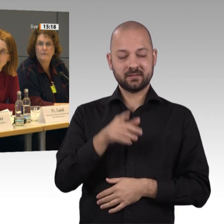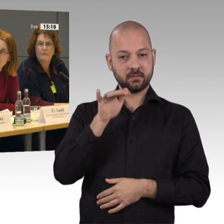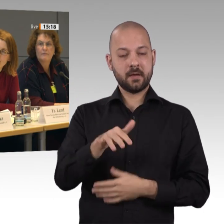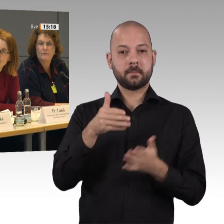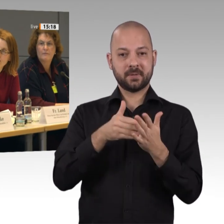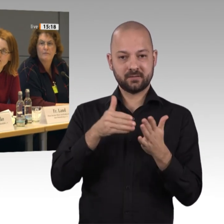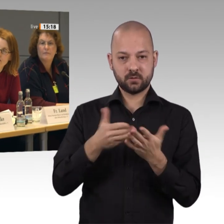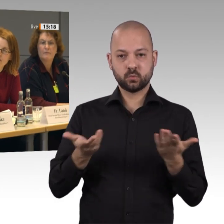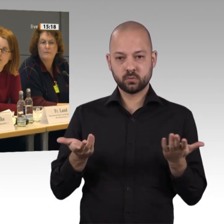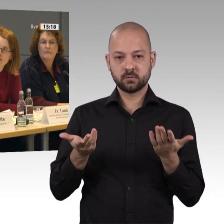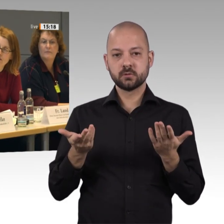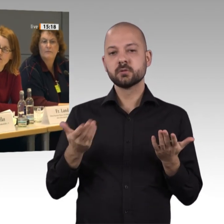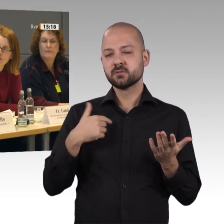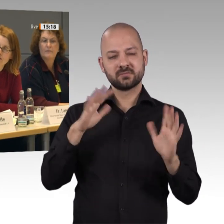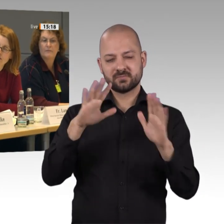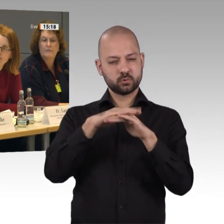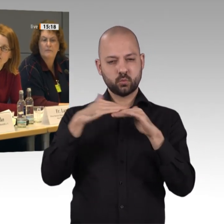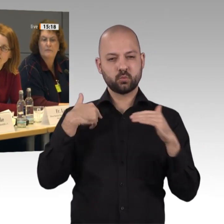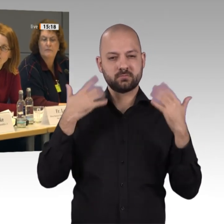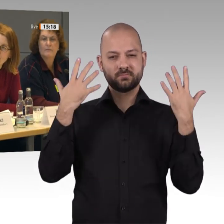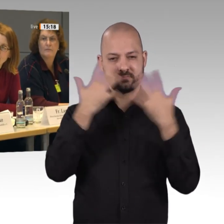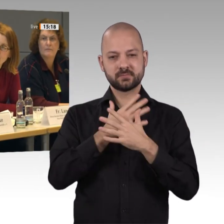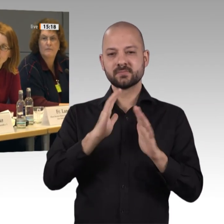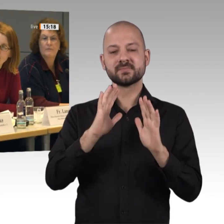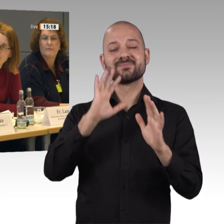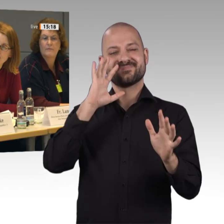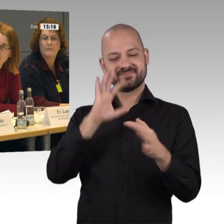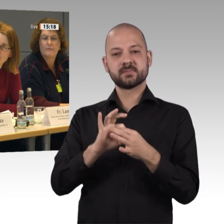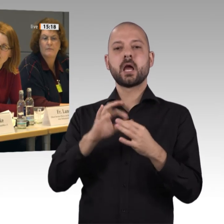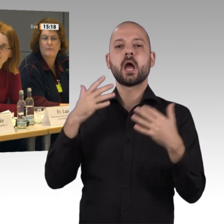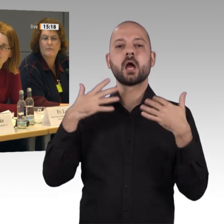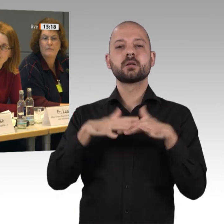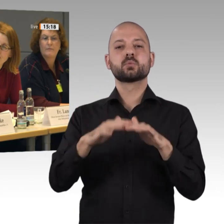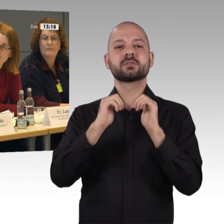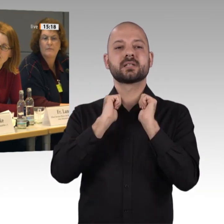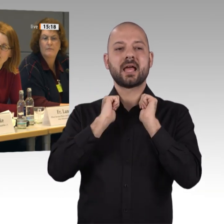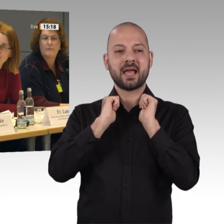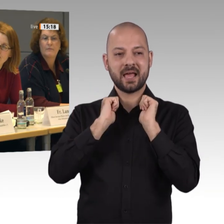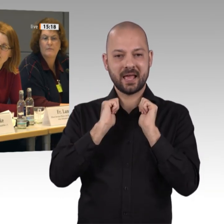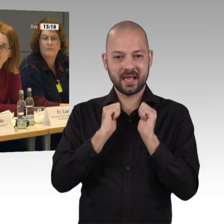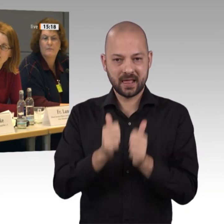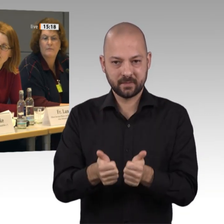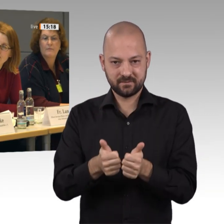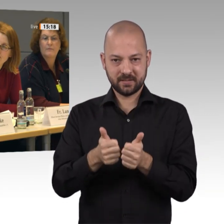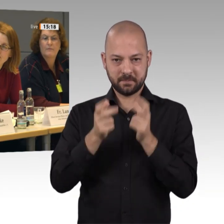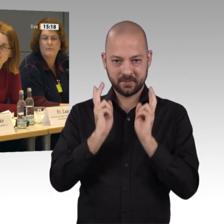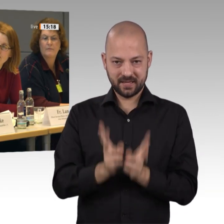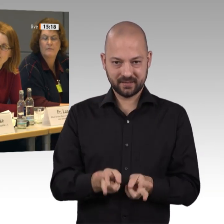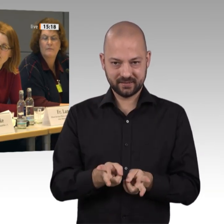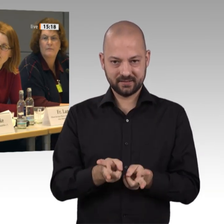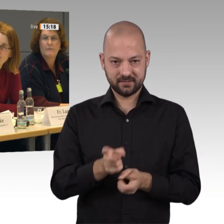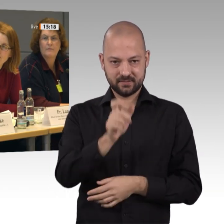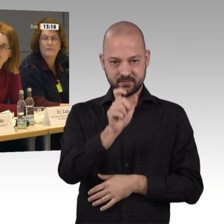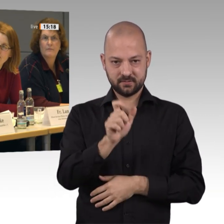Eingliederungshilfeberechtigten, wo die Unterhaltsheranziehung gilt. Erstmal da vorneweg. Wenn wir diesen Bereich haben, dann ist ja die Unterhaltsheranziehung